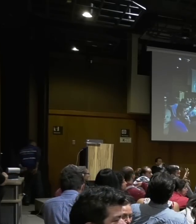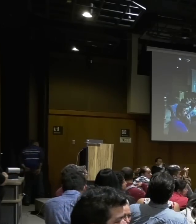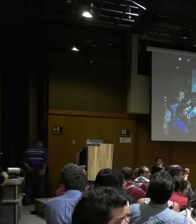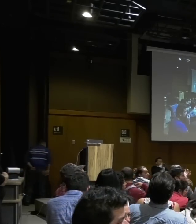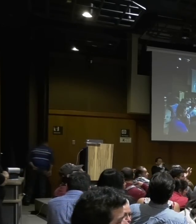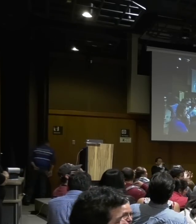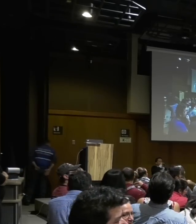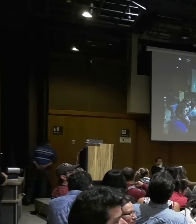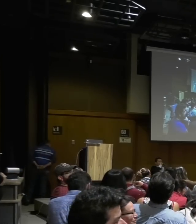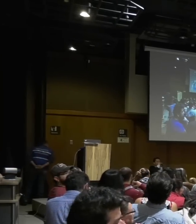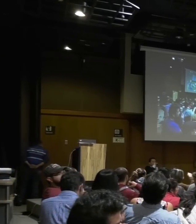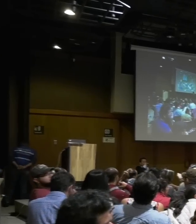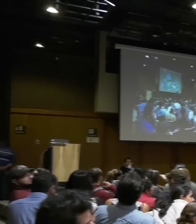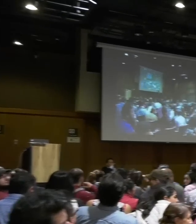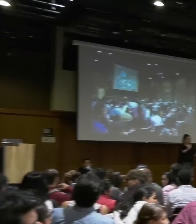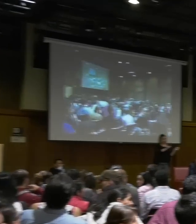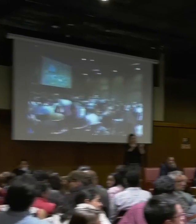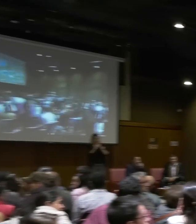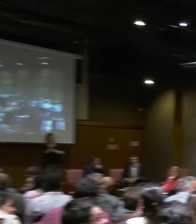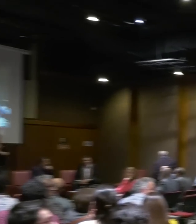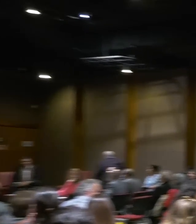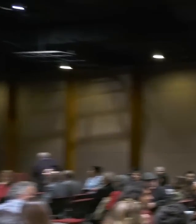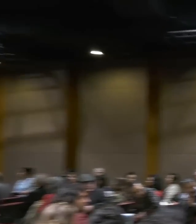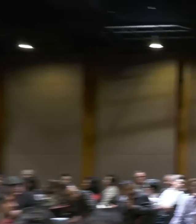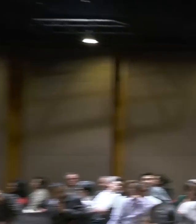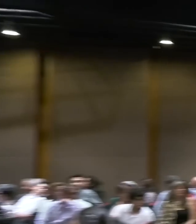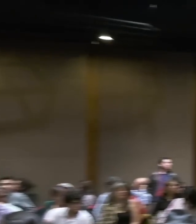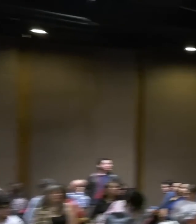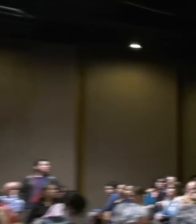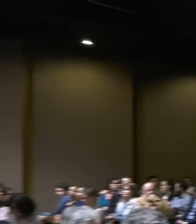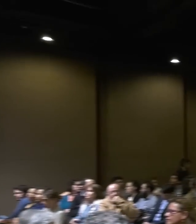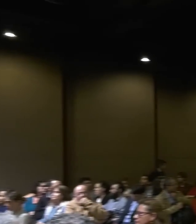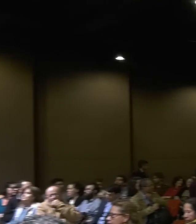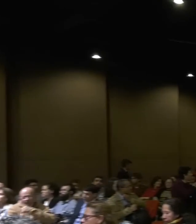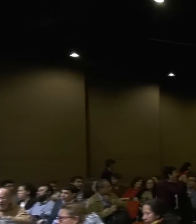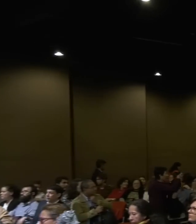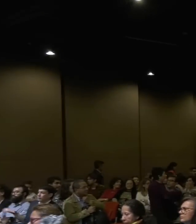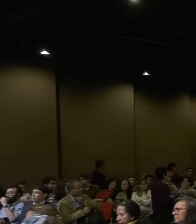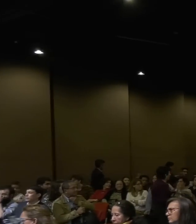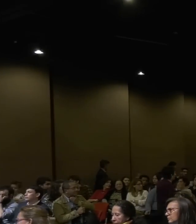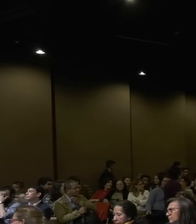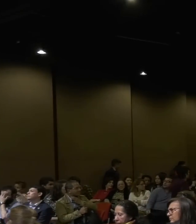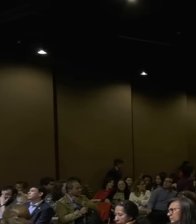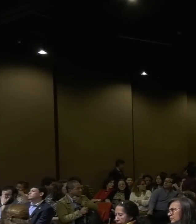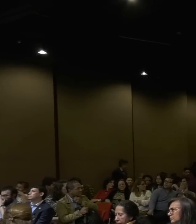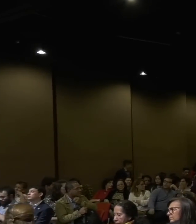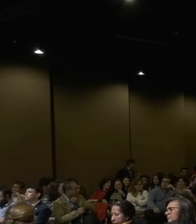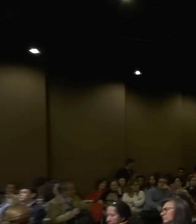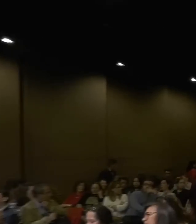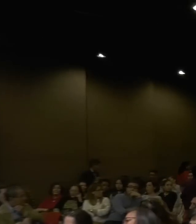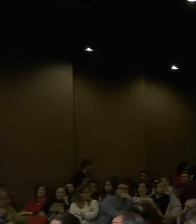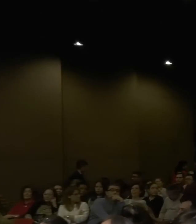copiaban rapidito y le iban a cantar a otro lugar, y en algunos eventos aparecieron con nombres diferentes autores.